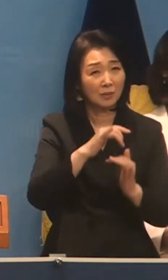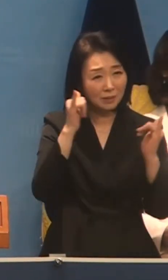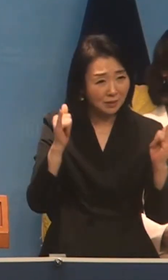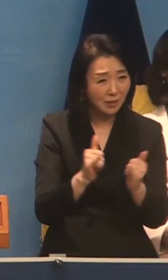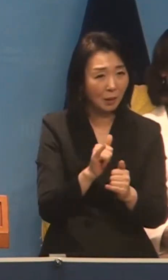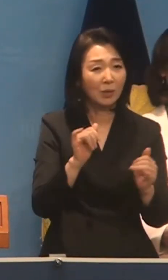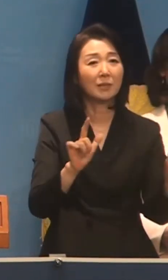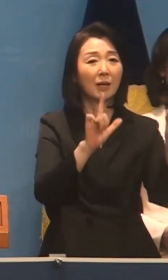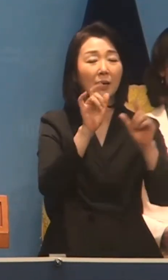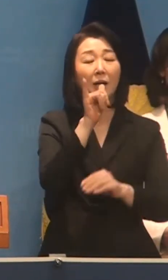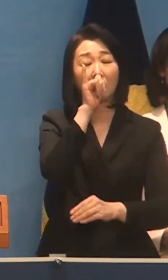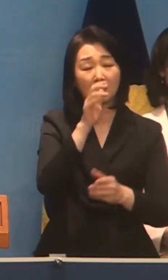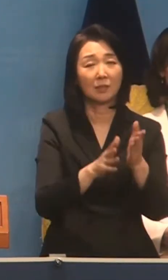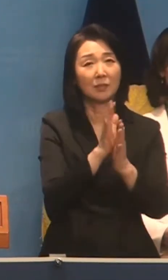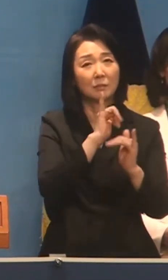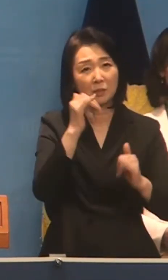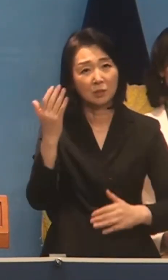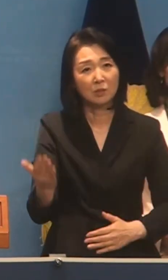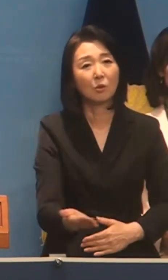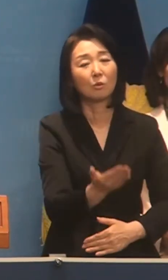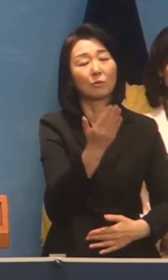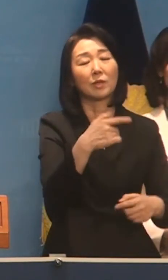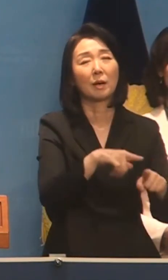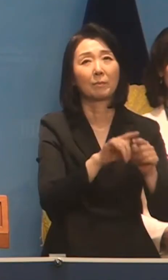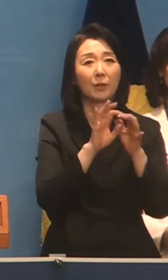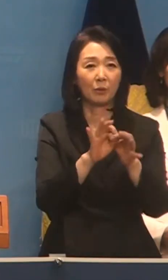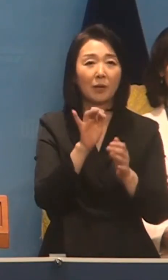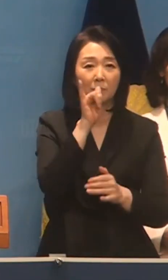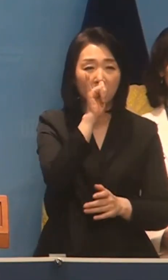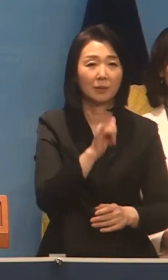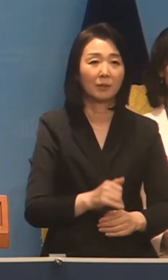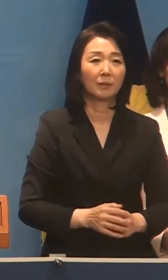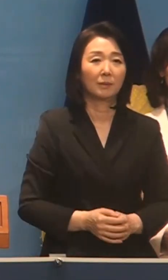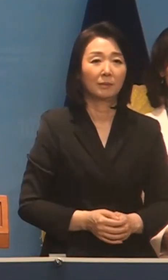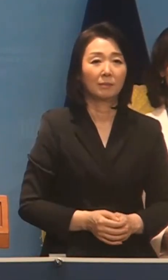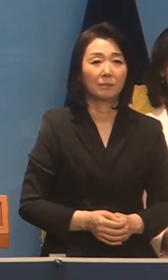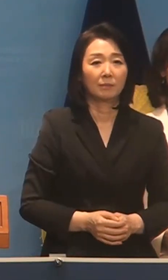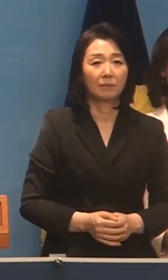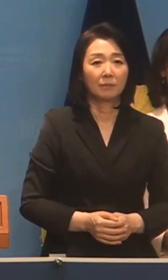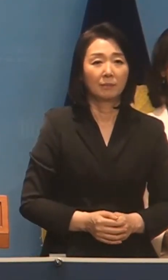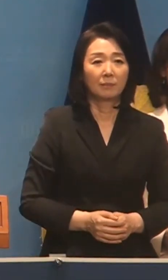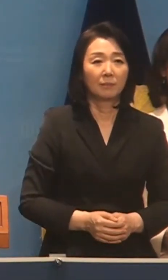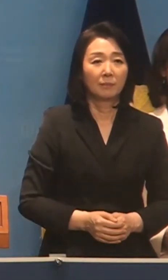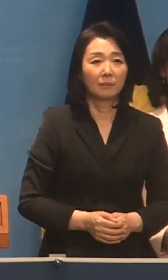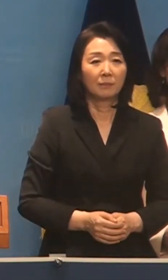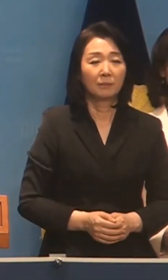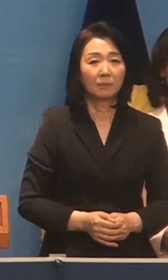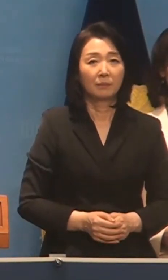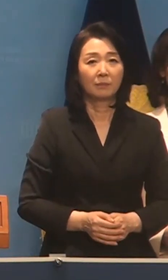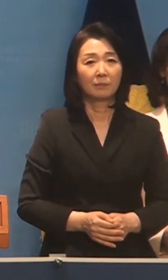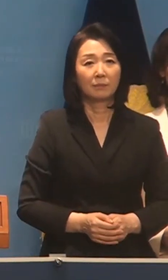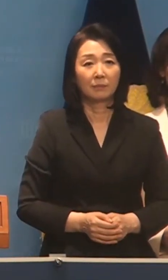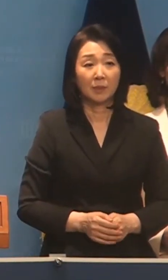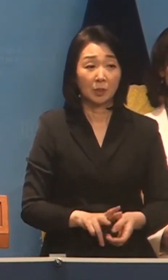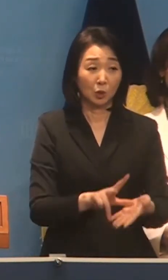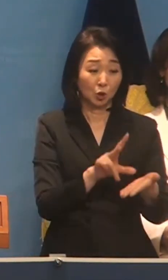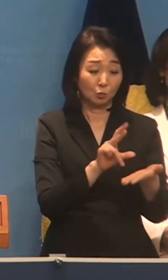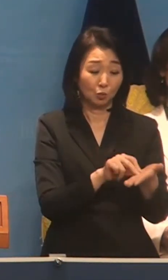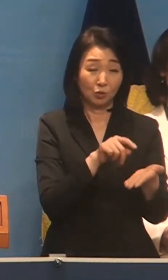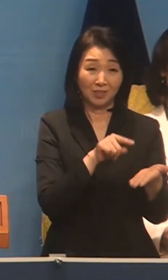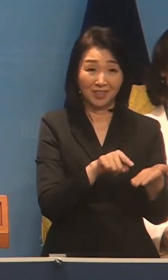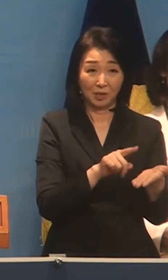사회를 살아가는 시민들과 직결되는 문제이기 때문입니다. 이